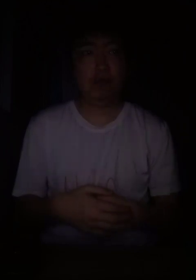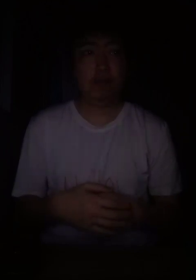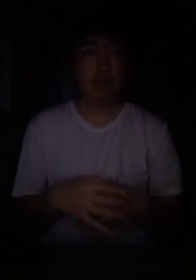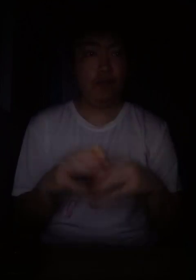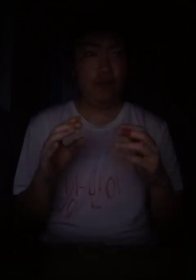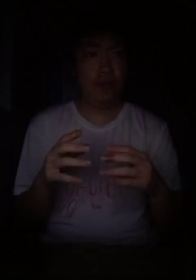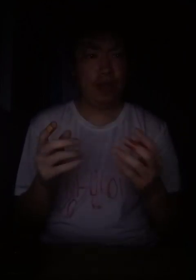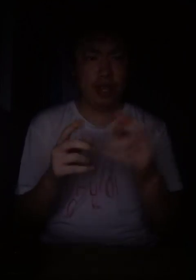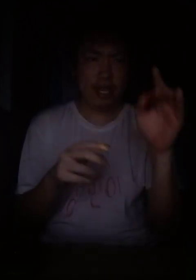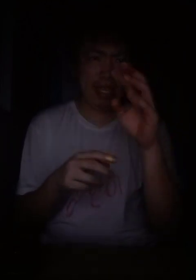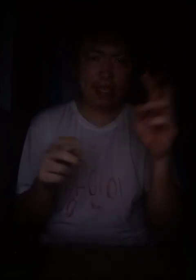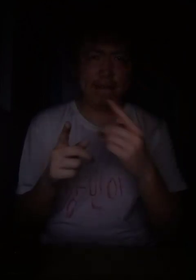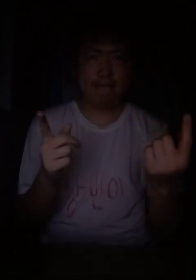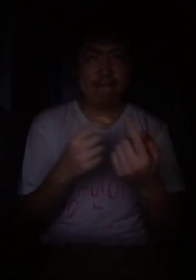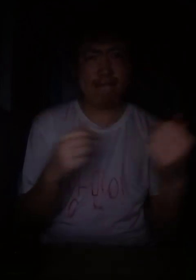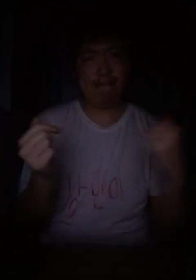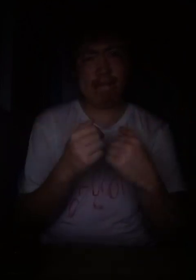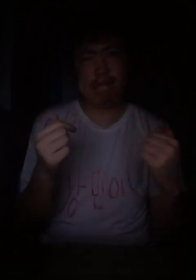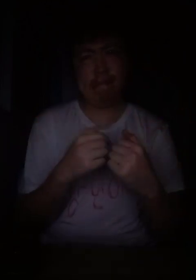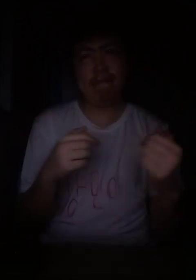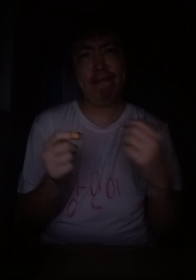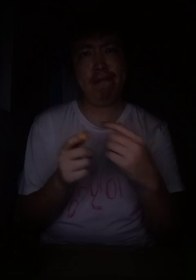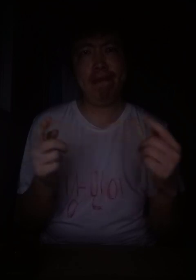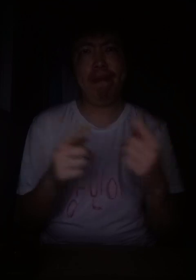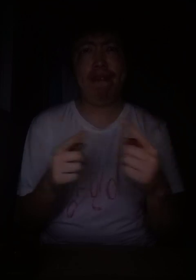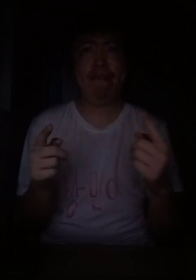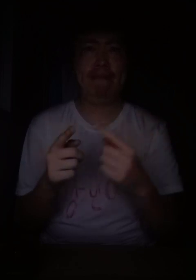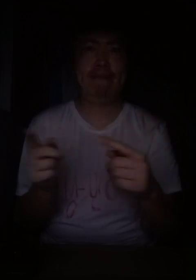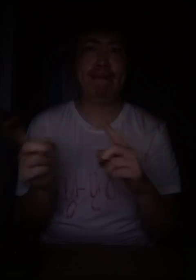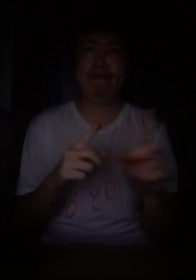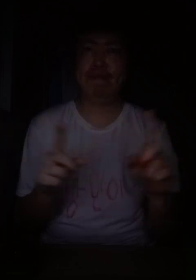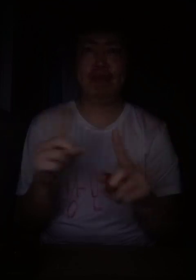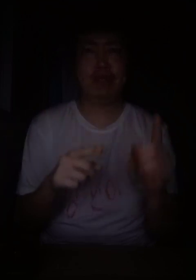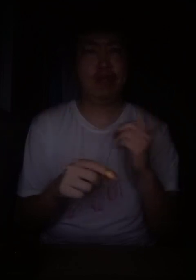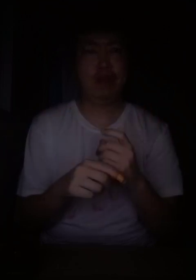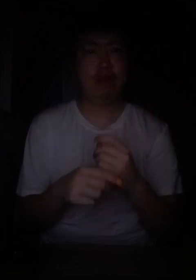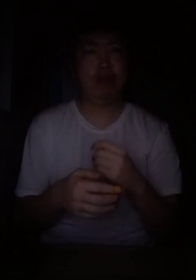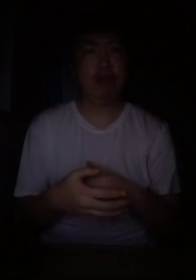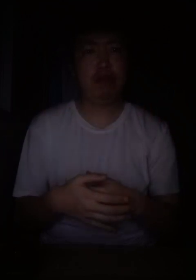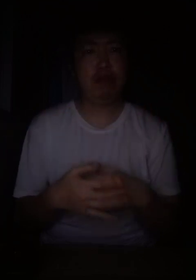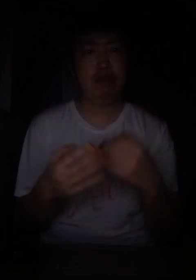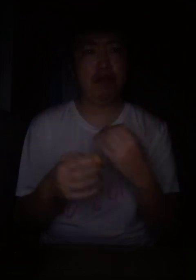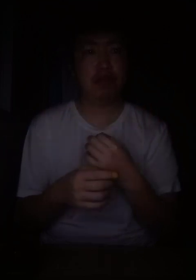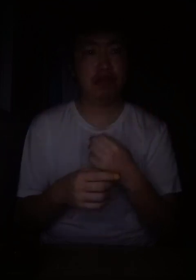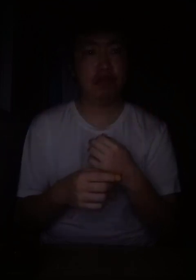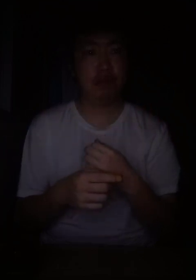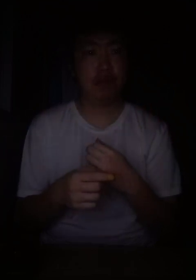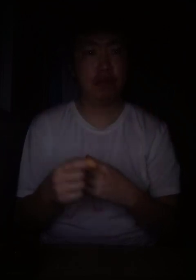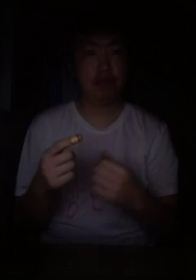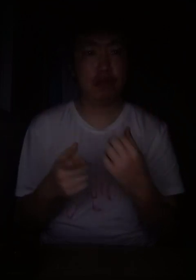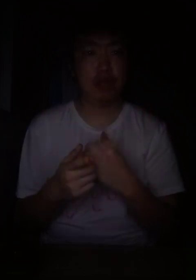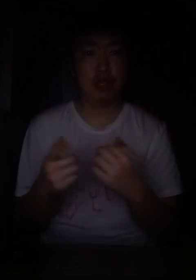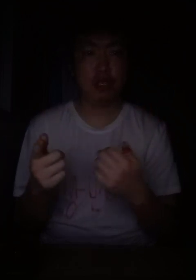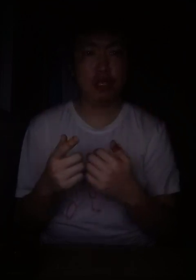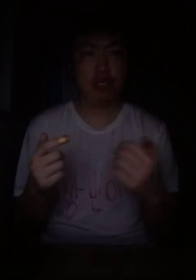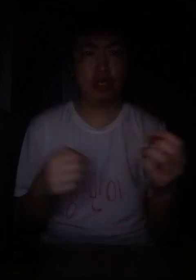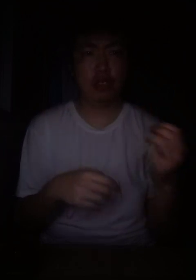투견하는 데는 사람수랑 싸움 못하면 하는 거죠. 그냥 없어져. 계속 좀 애는 장사를 나가서